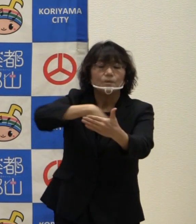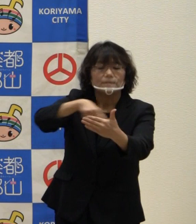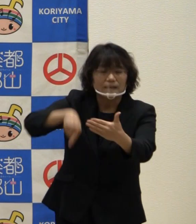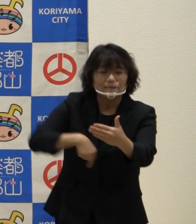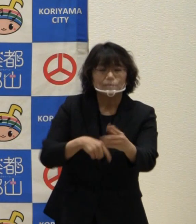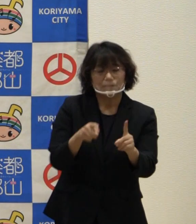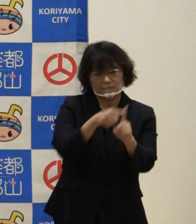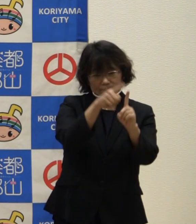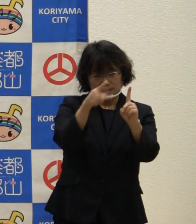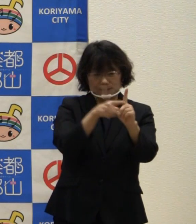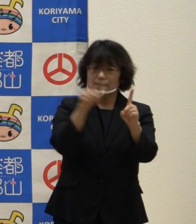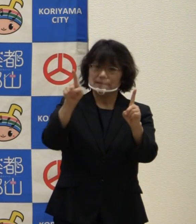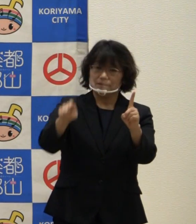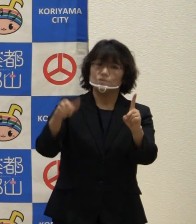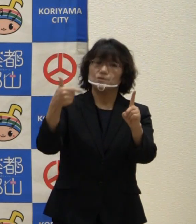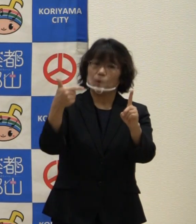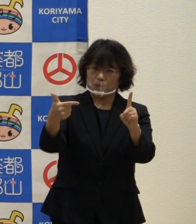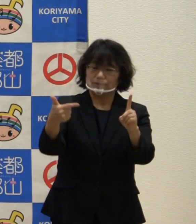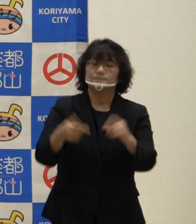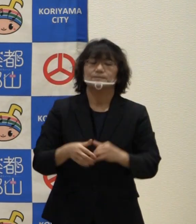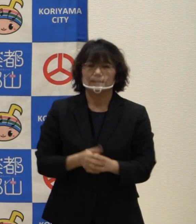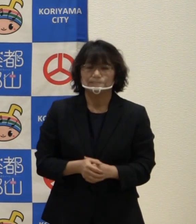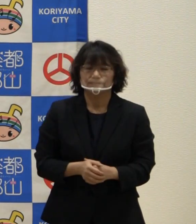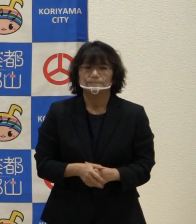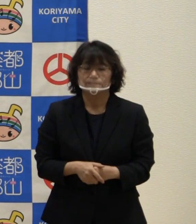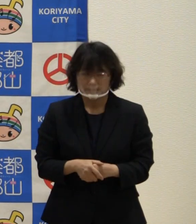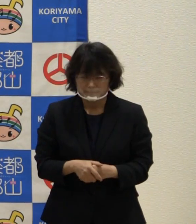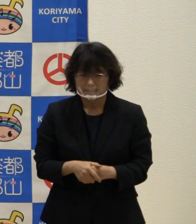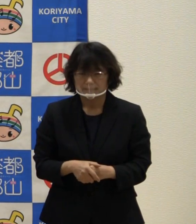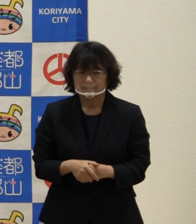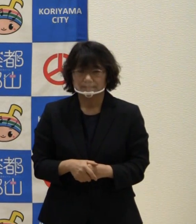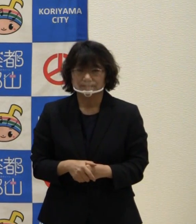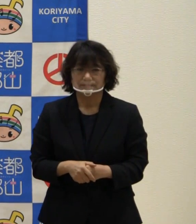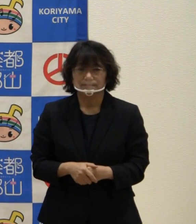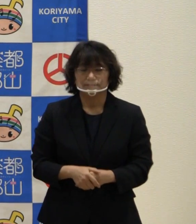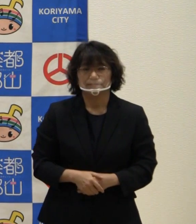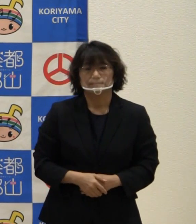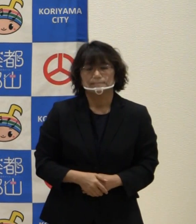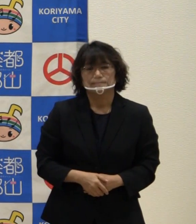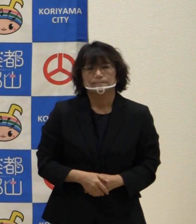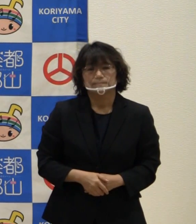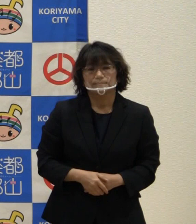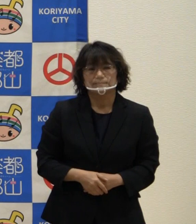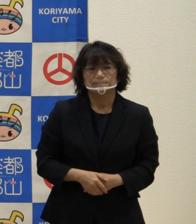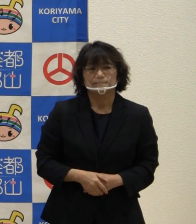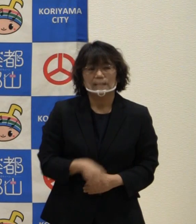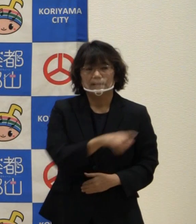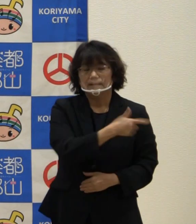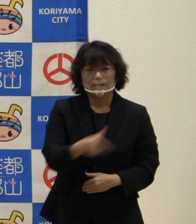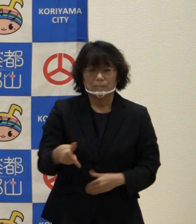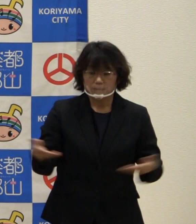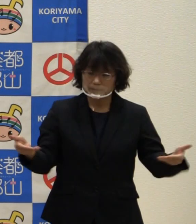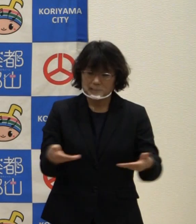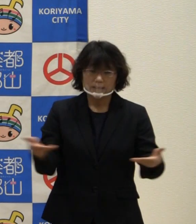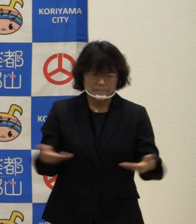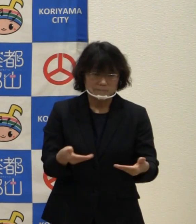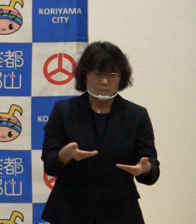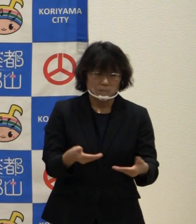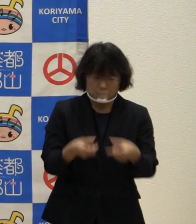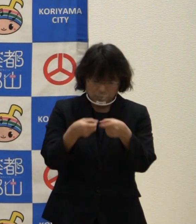ページをご覧いただければ、まず中小企業と応援プロジェクト2021の各事業の詳細でござい